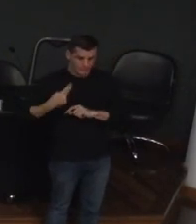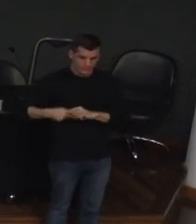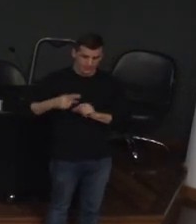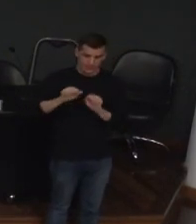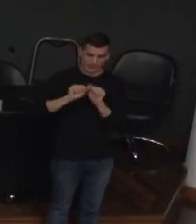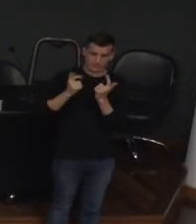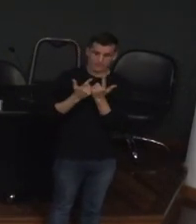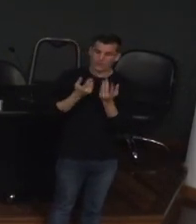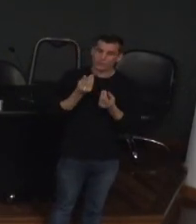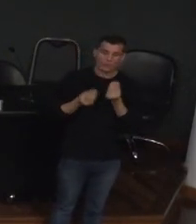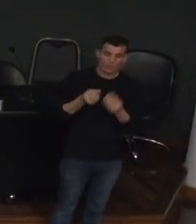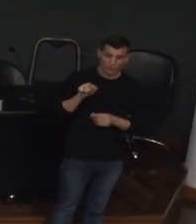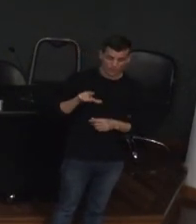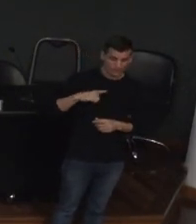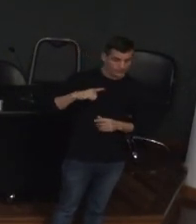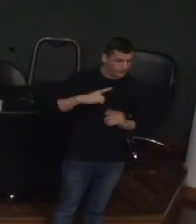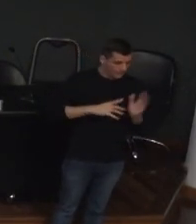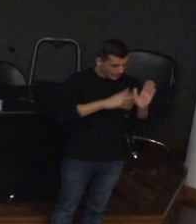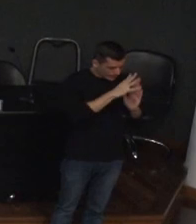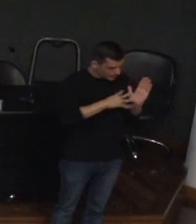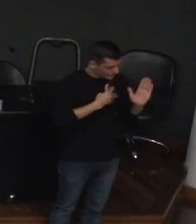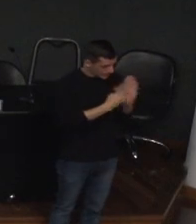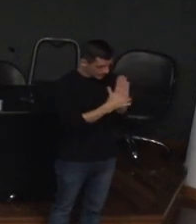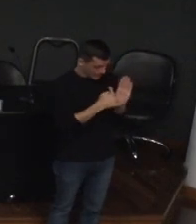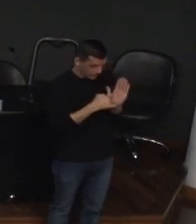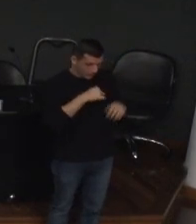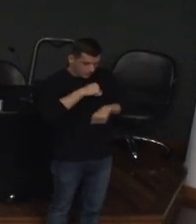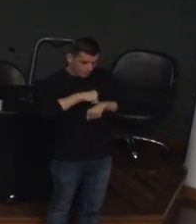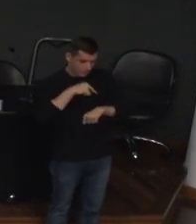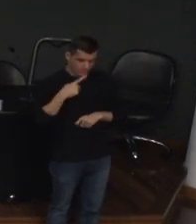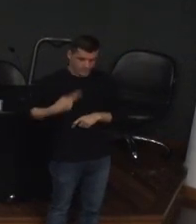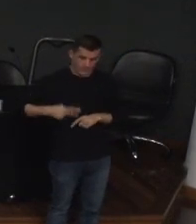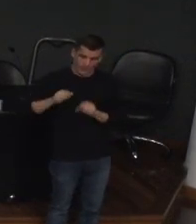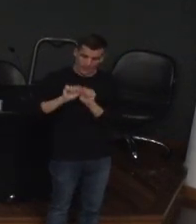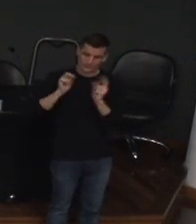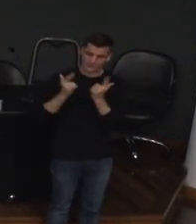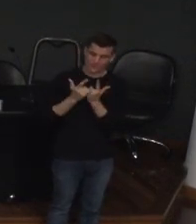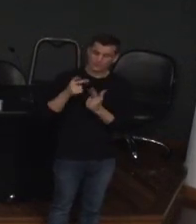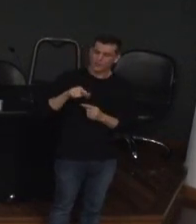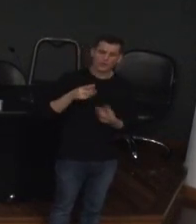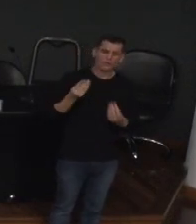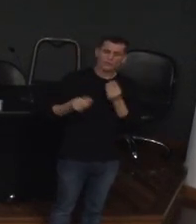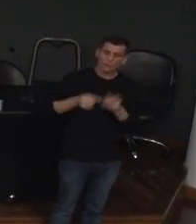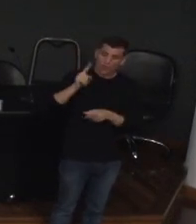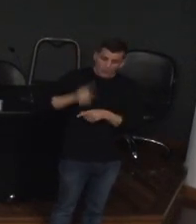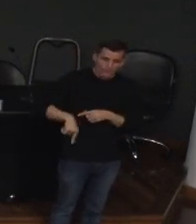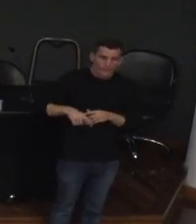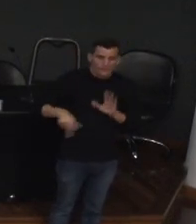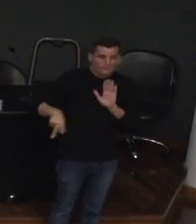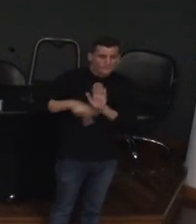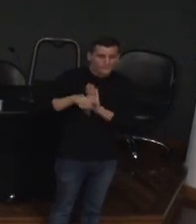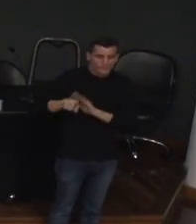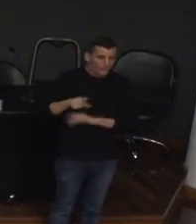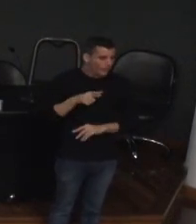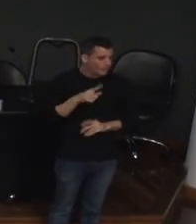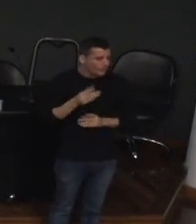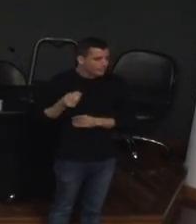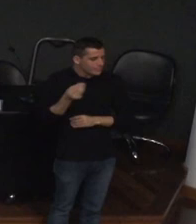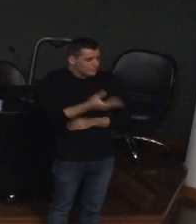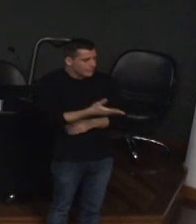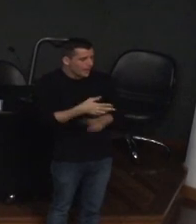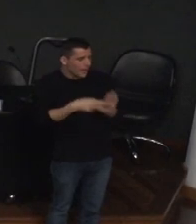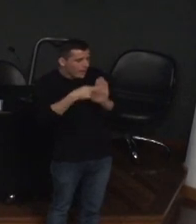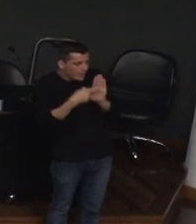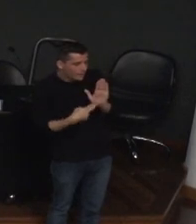né? A tabela de temporalidade da Assembleia serve como ato normativo para retenção e guarda